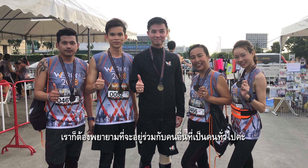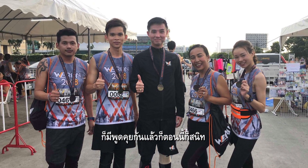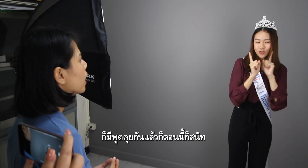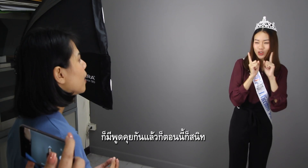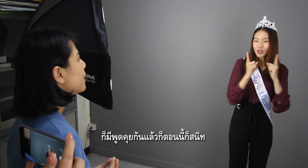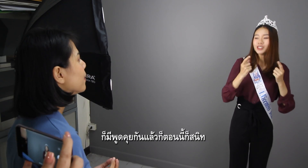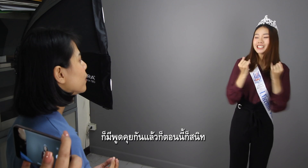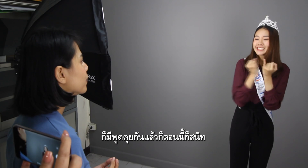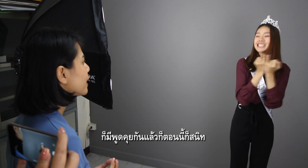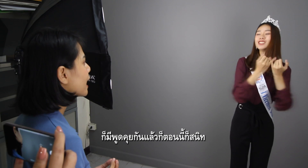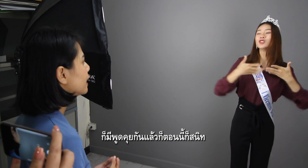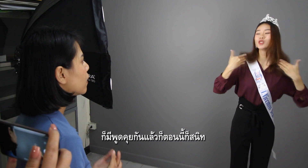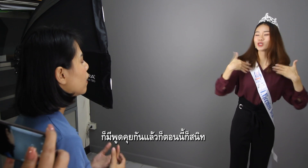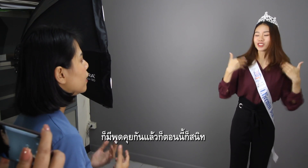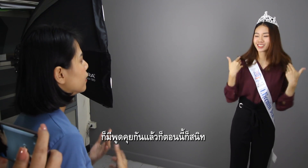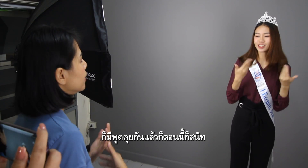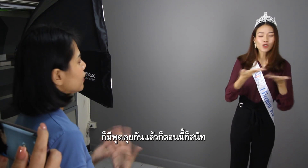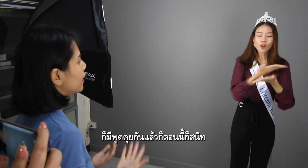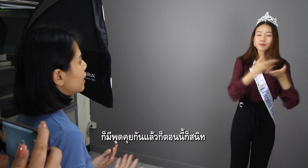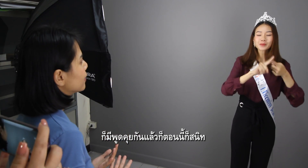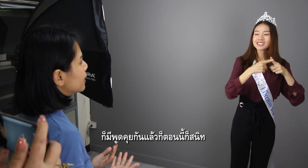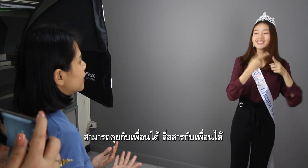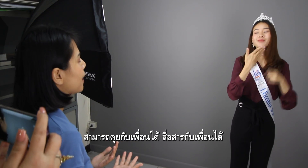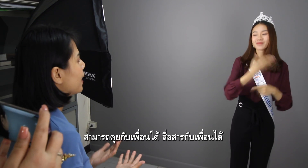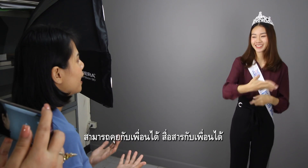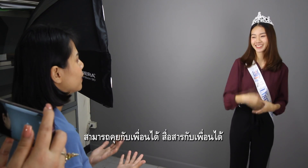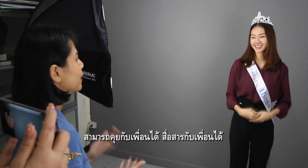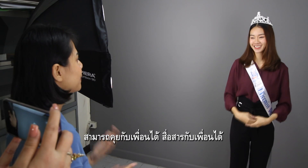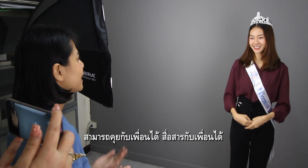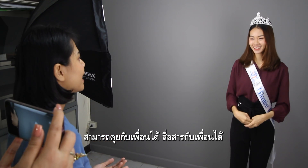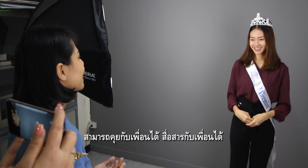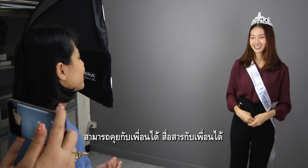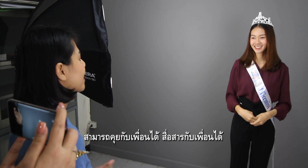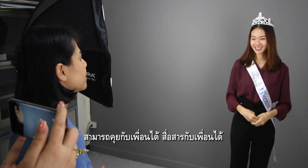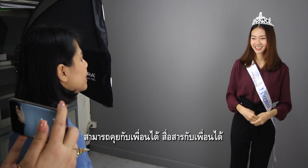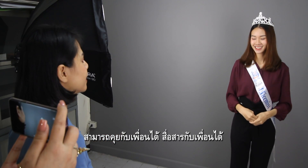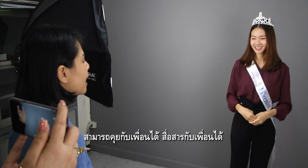ก็มีพูดคุยกันแล้วก็ตอนนี้ก็สนิทสามารถคุยกับเพื่อนได้สื่อสารกับเพื่อนได